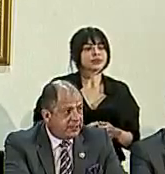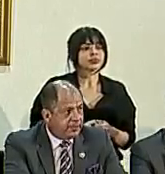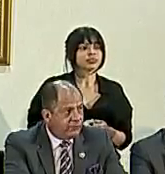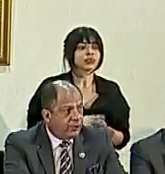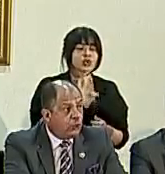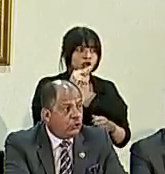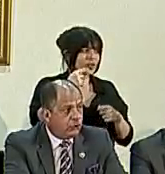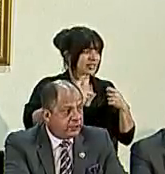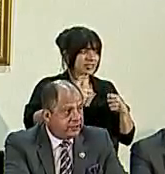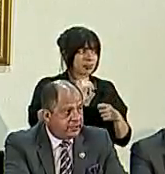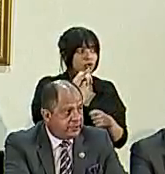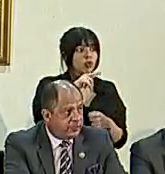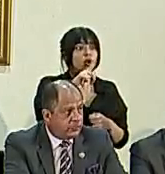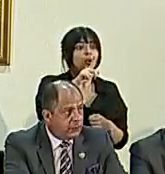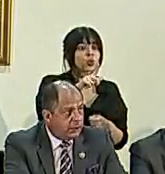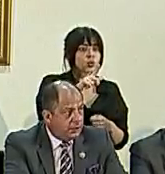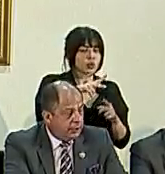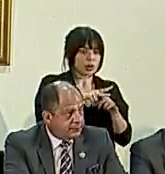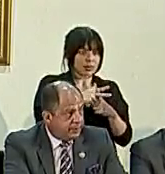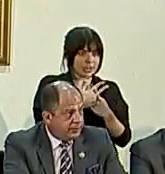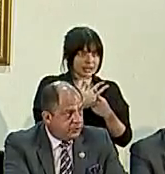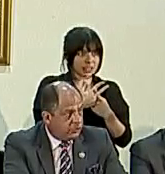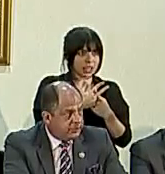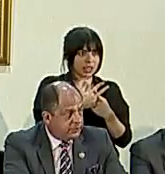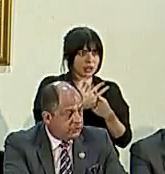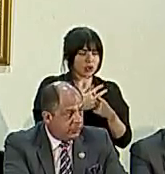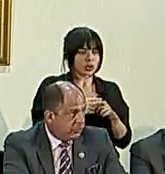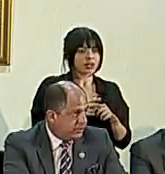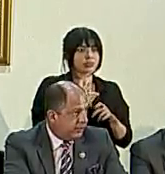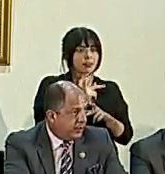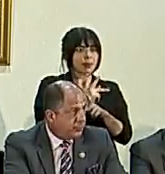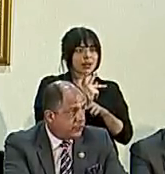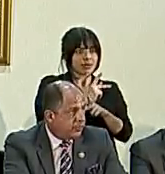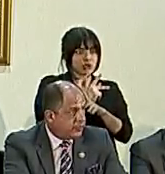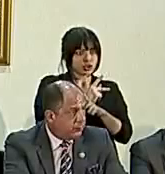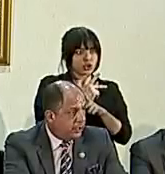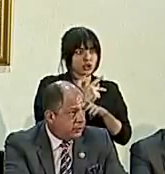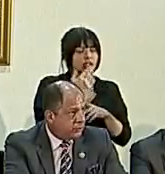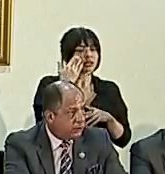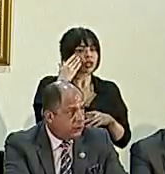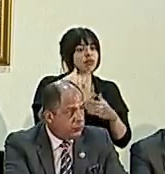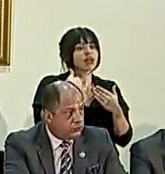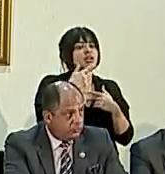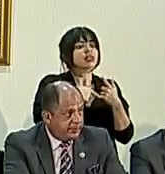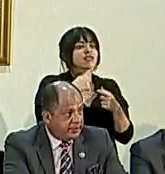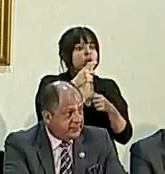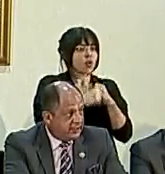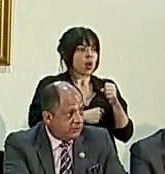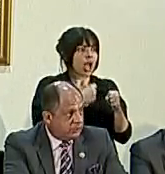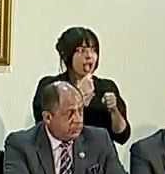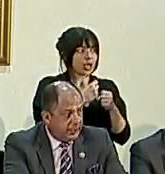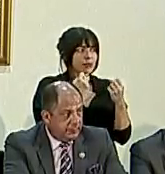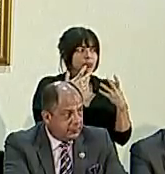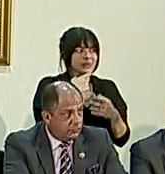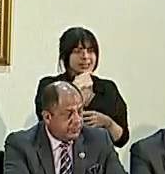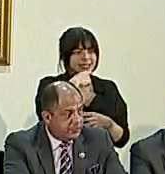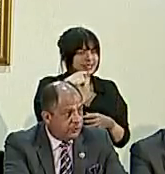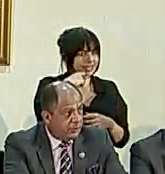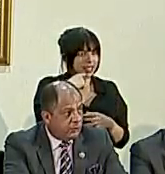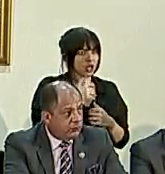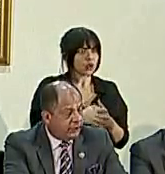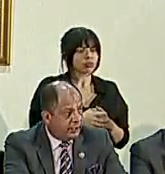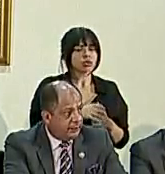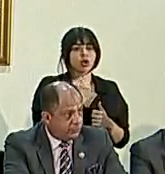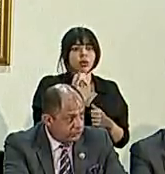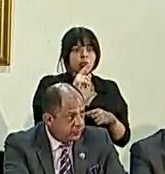fue en septiembre, fue en julio que se iniciaron las previsiones sobre lo que sabíamos iba a ser un año sumamente seco, lo mismo